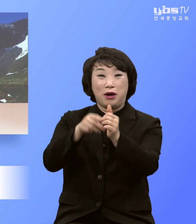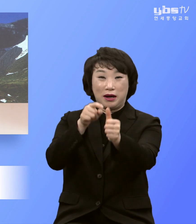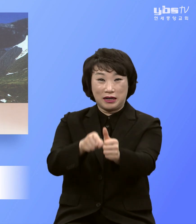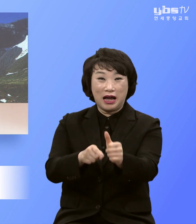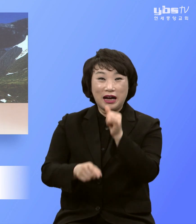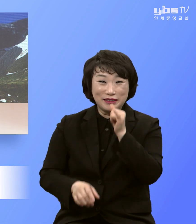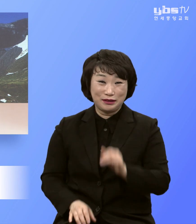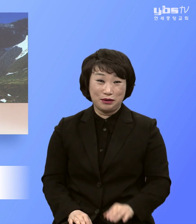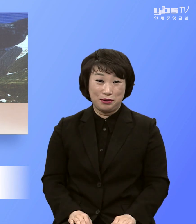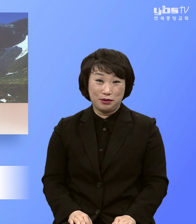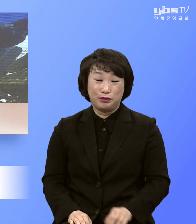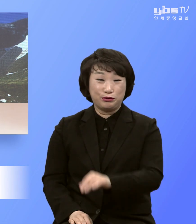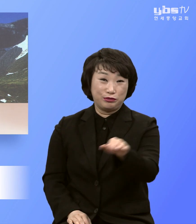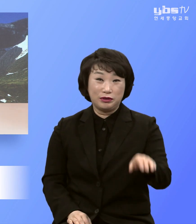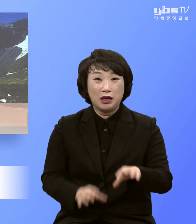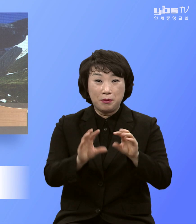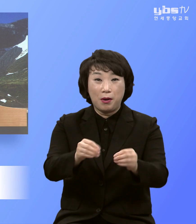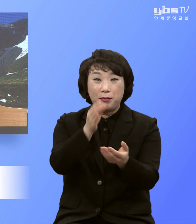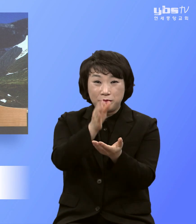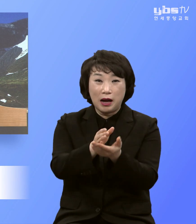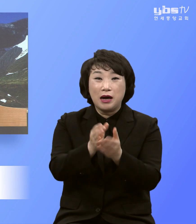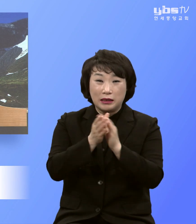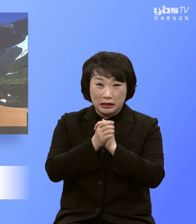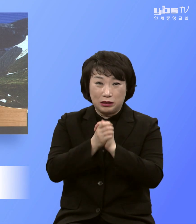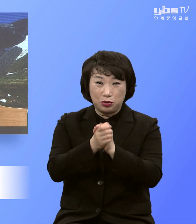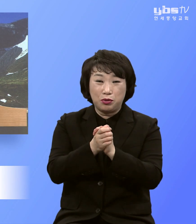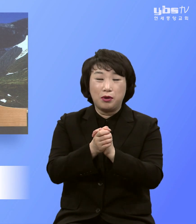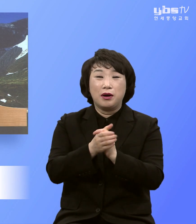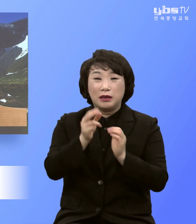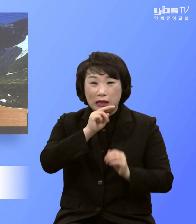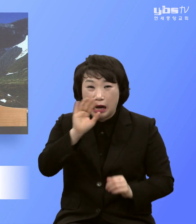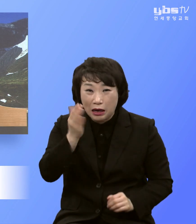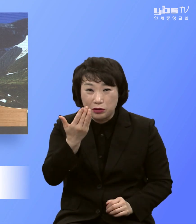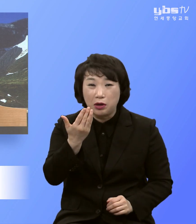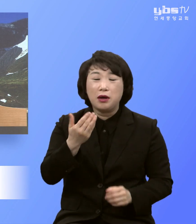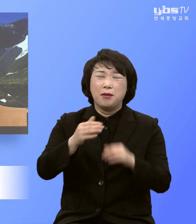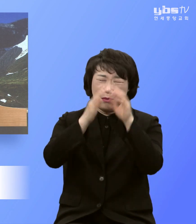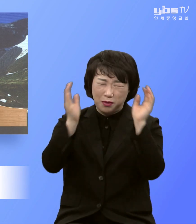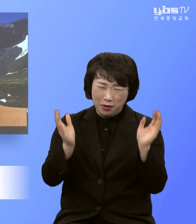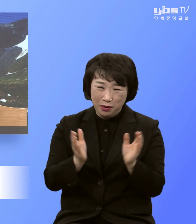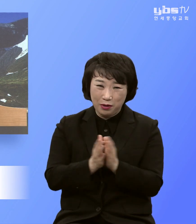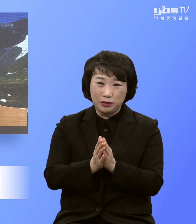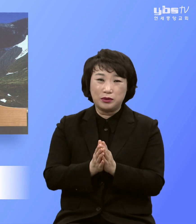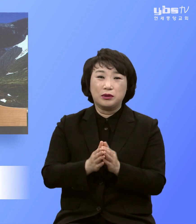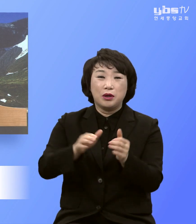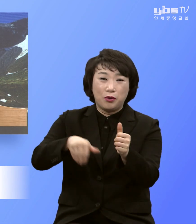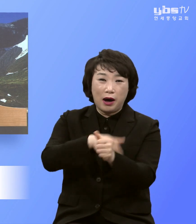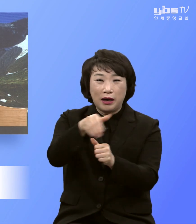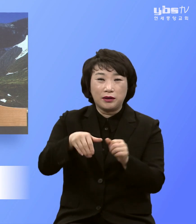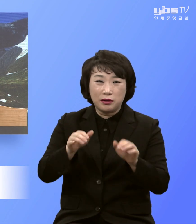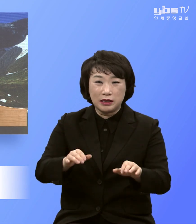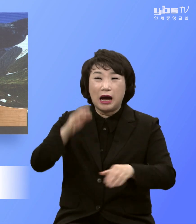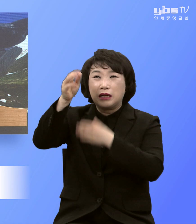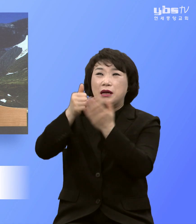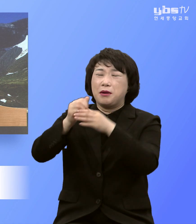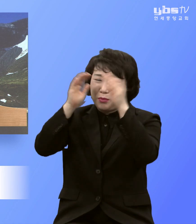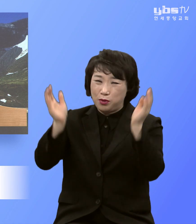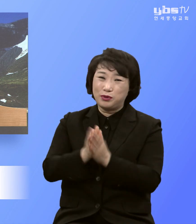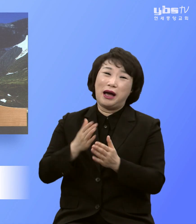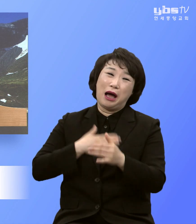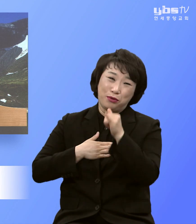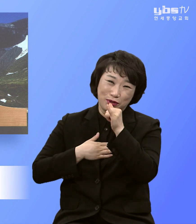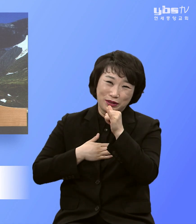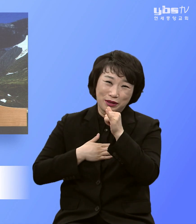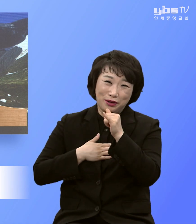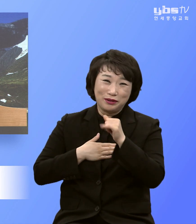기도하라. 우리는 쉬지 말고 기도해야 할 모든 여건을 하나님은 알고 계시기